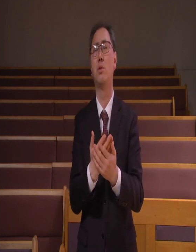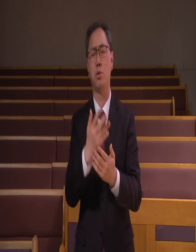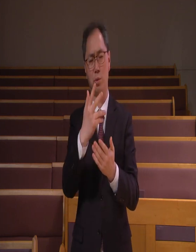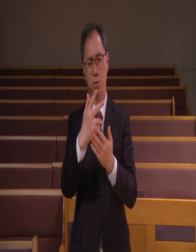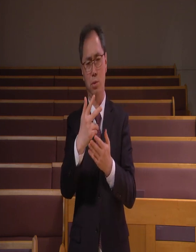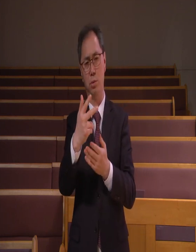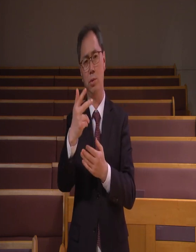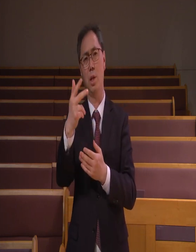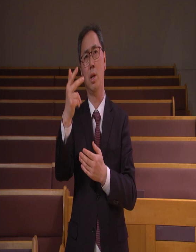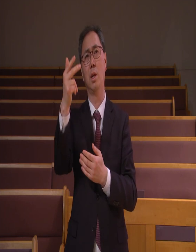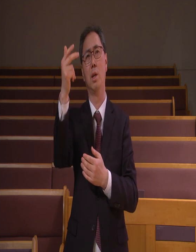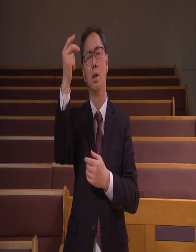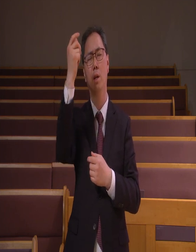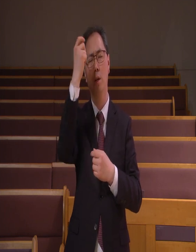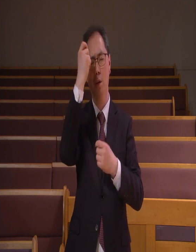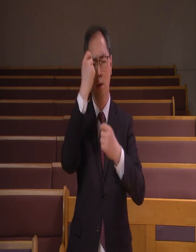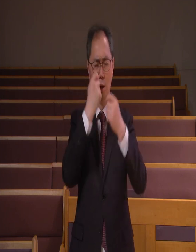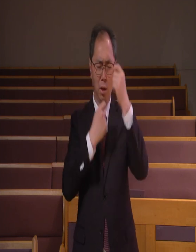주소서.